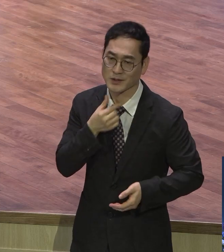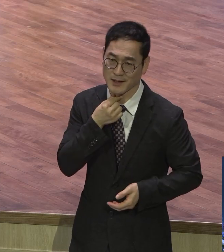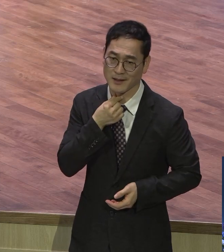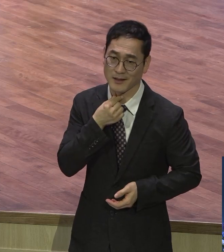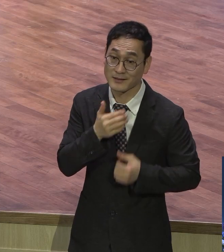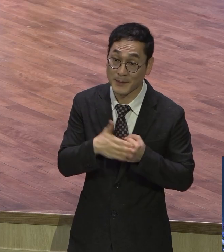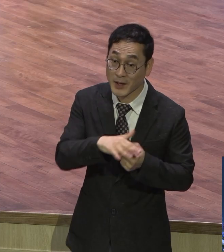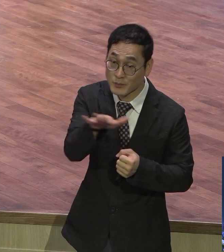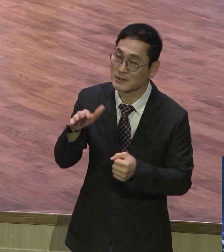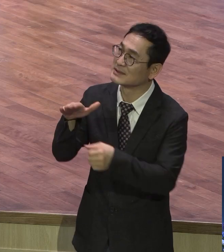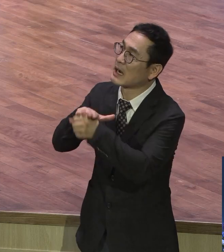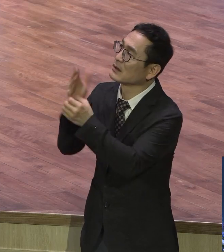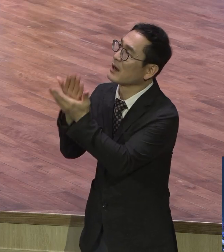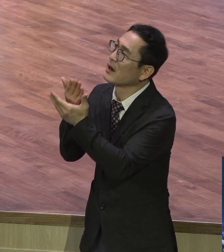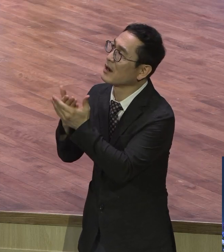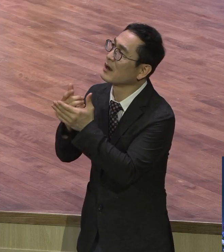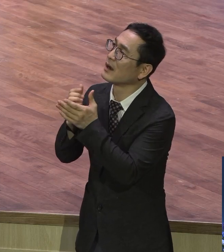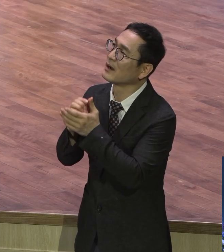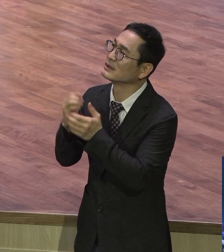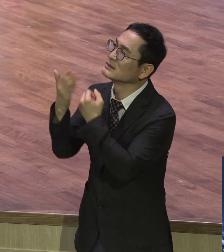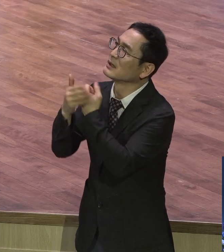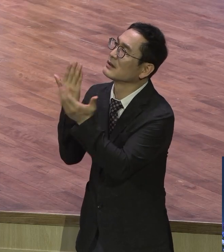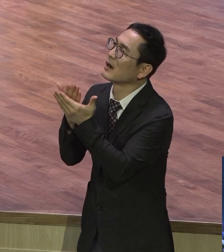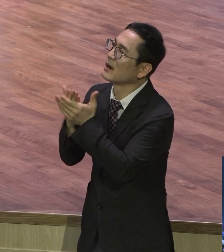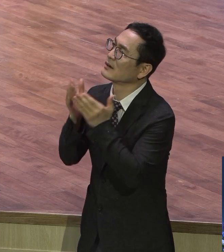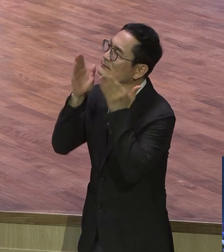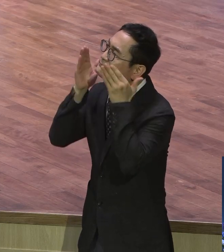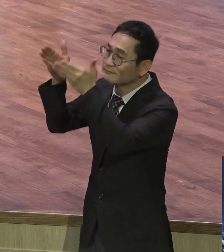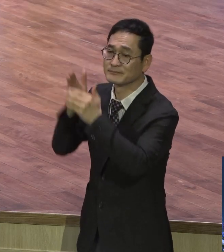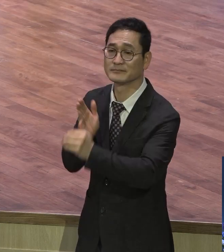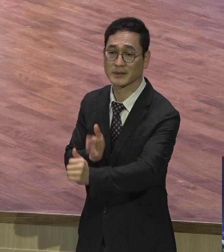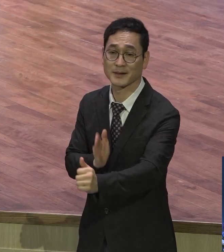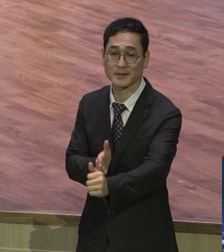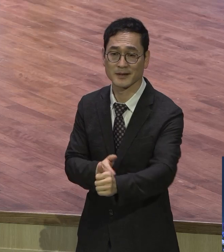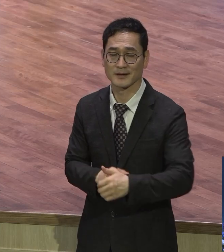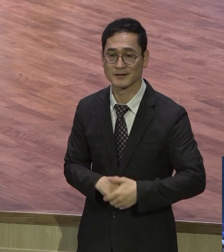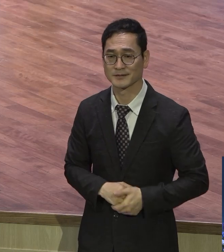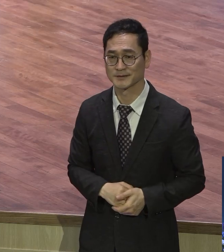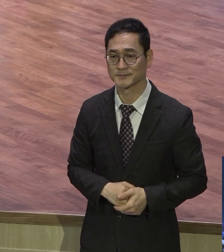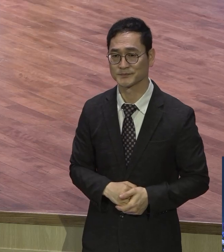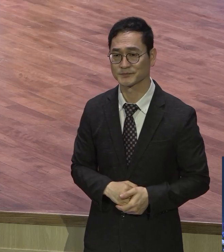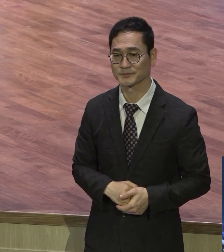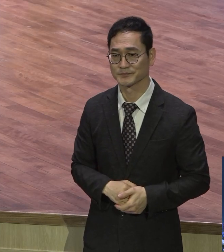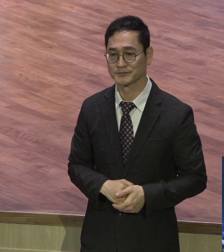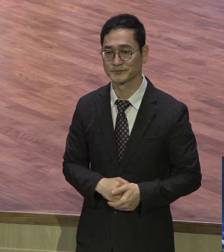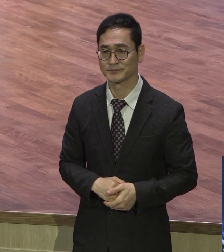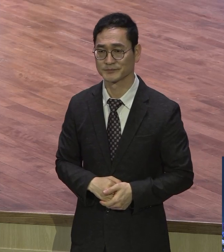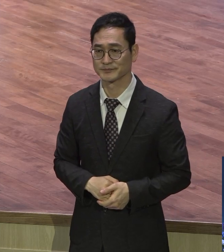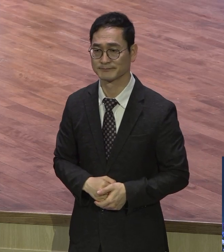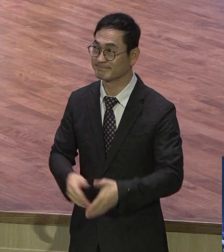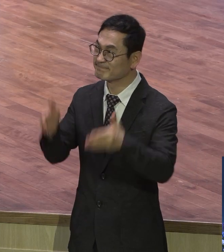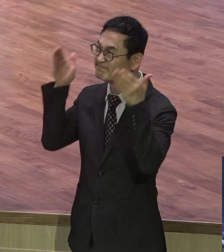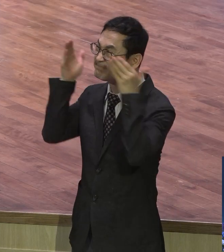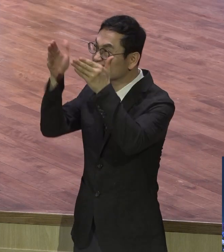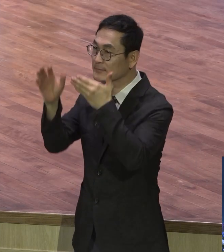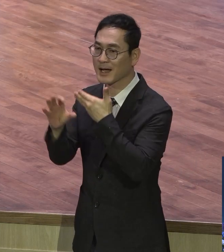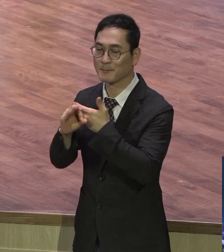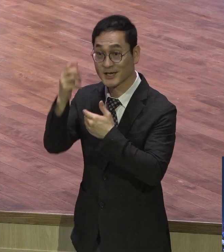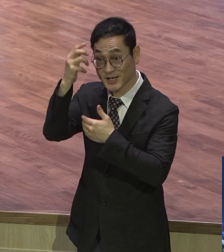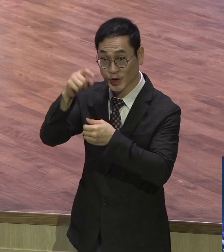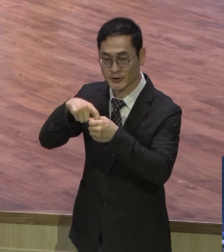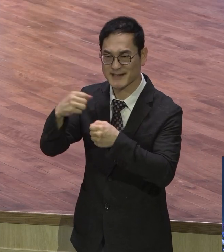살아야 돼요 한없는 은혜 아멘 그러면 그렇게 되면 어떻게 되느냐 영적으로 쉐임을